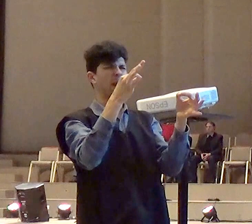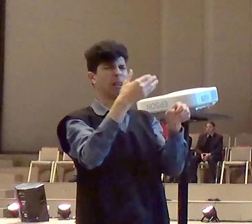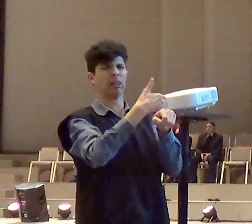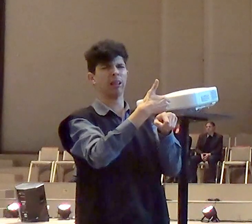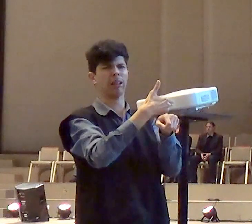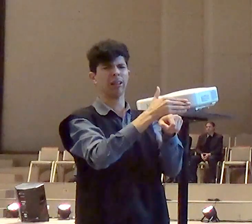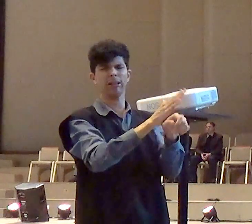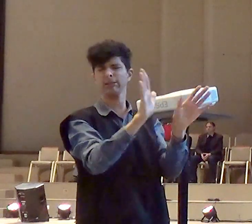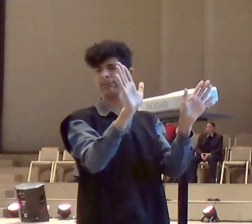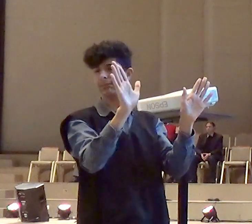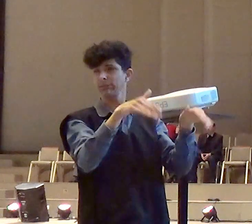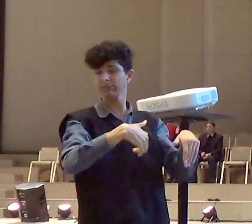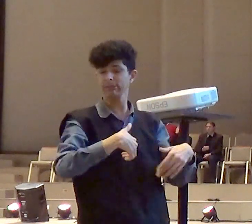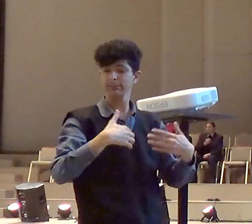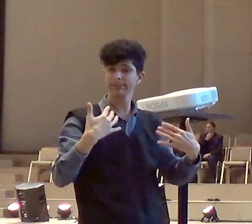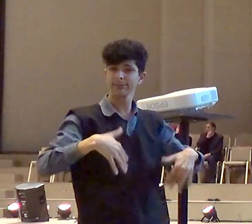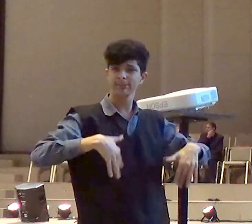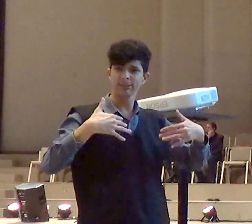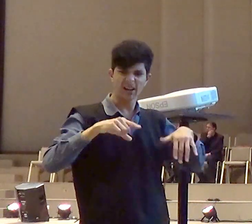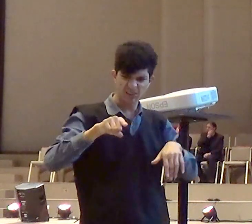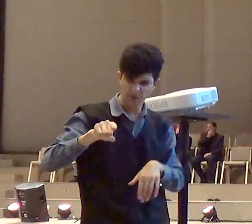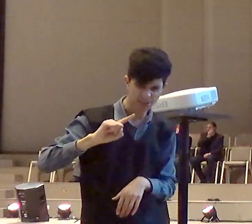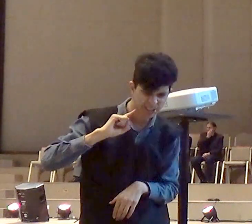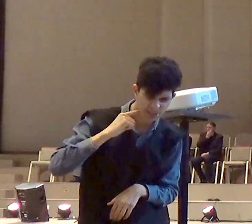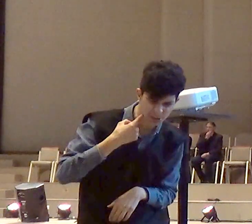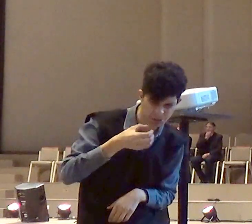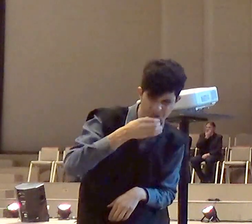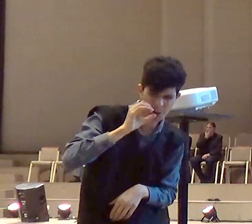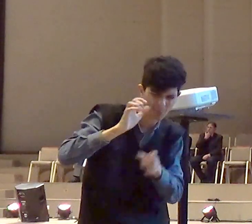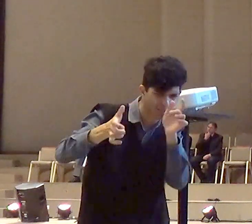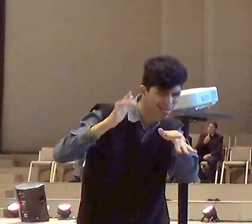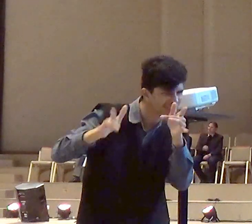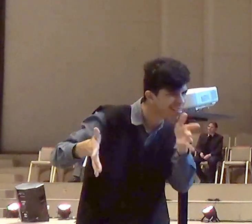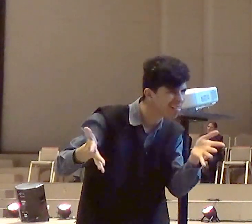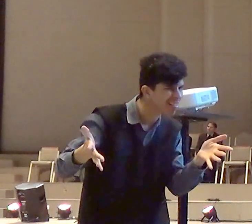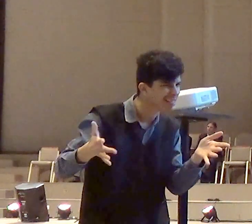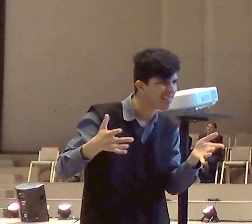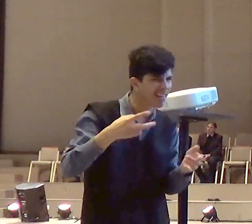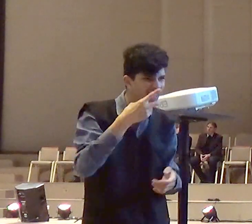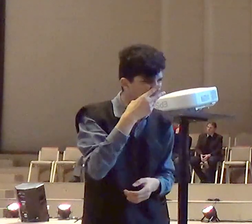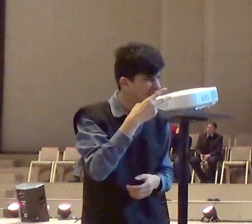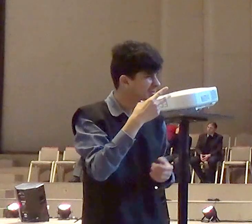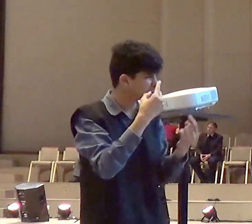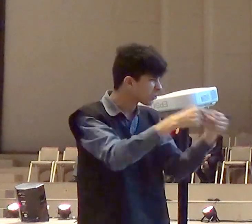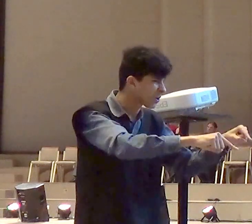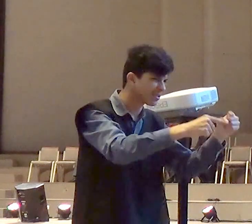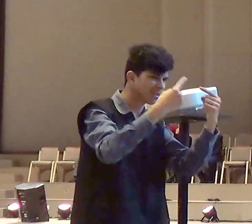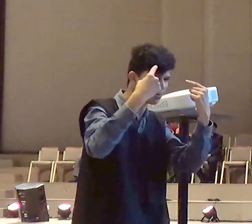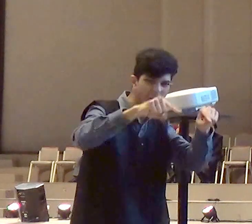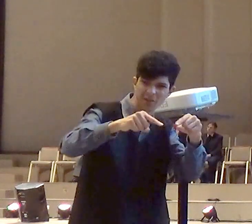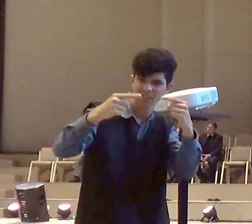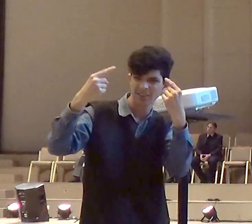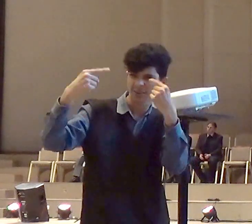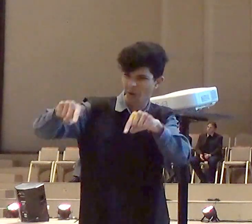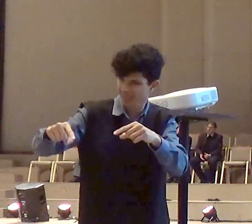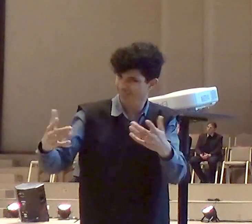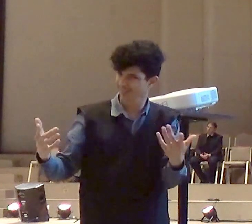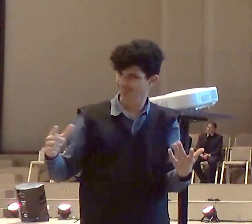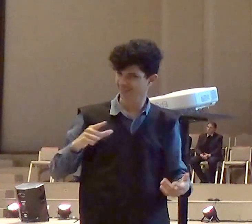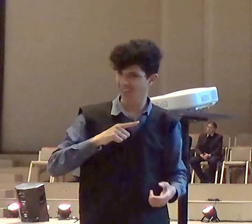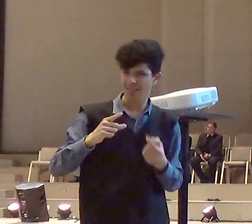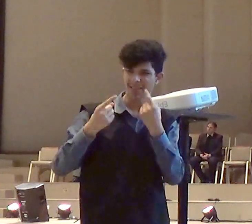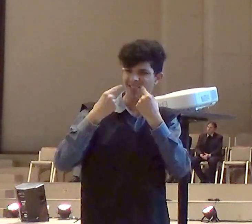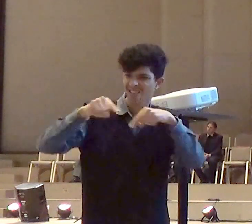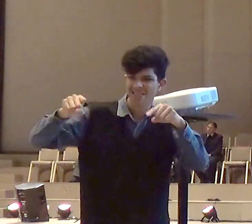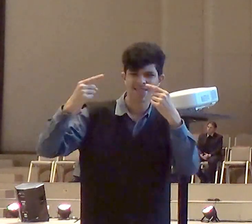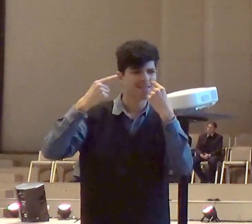Nossa não tinha ninguém para arrumar melhor essa igreja quem é que arrumou essas flores aqui tá entendendo e a gente não